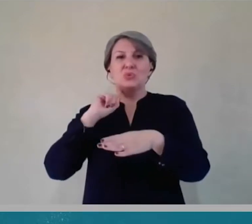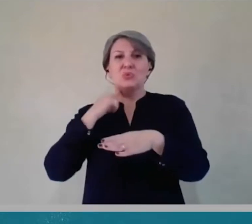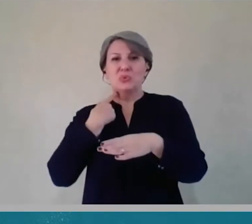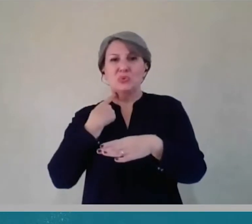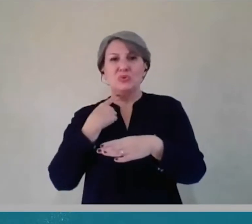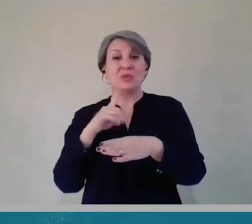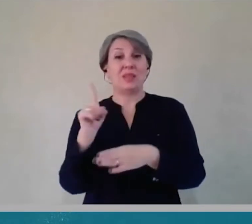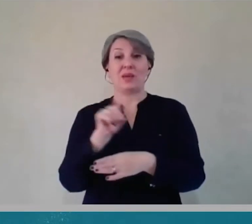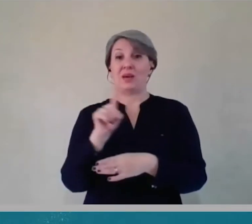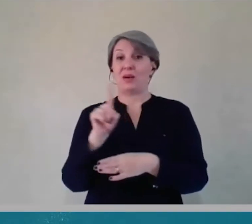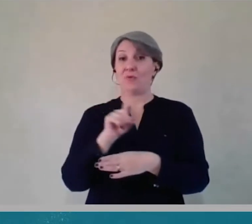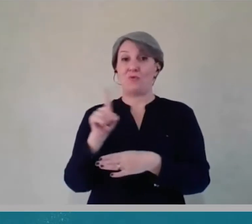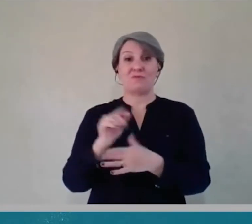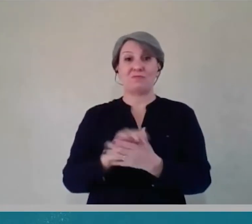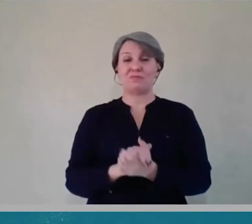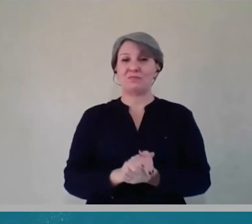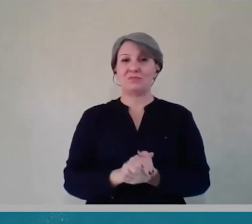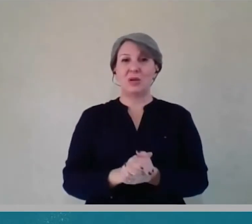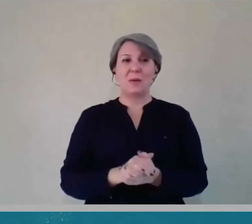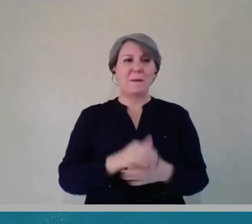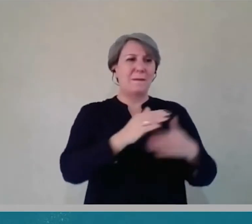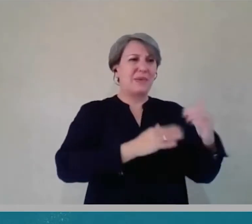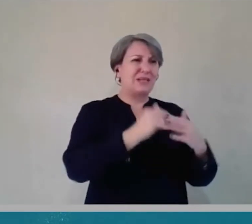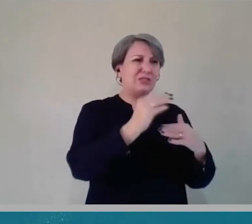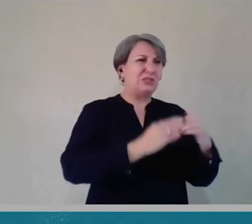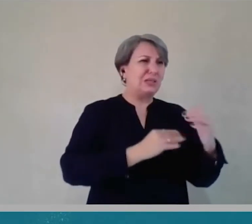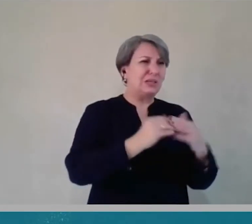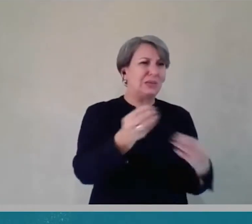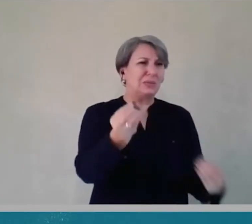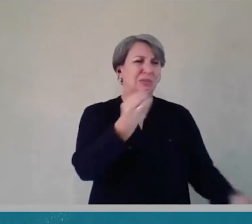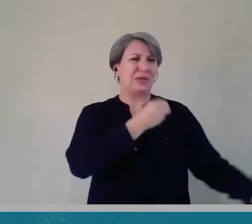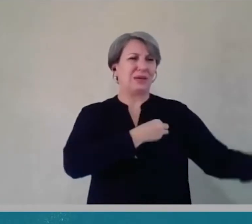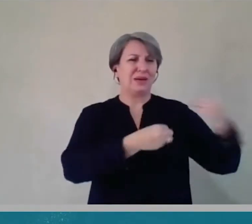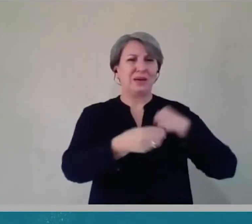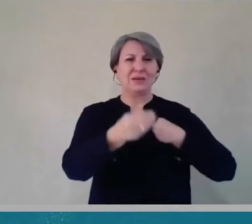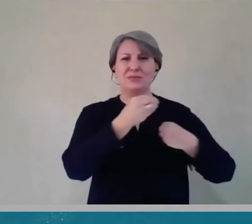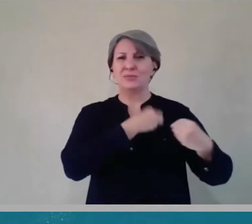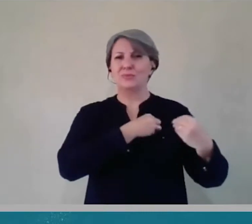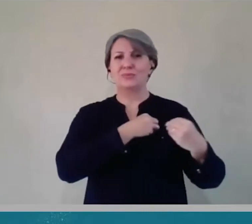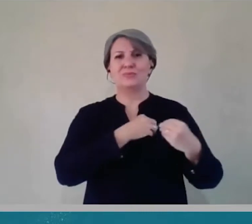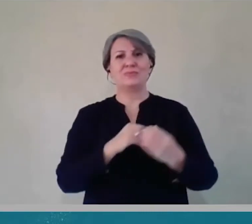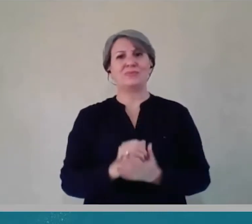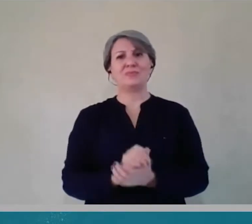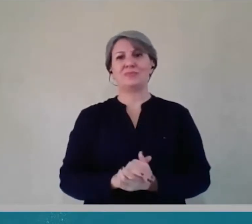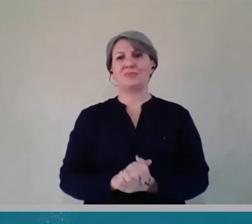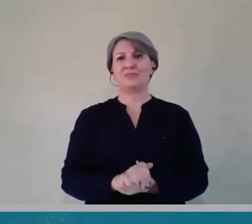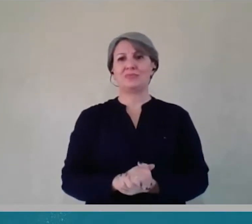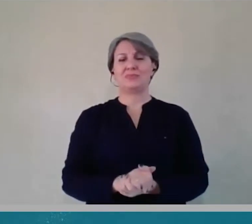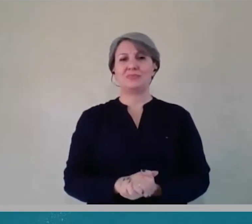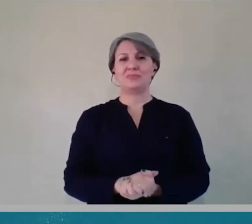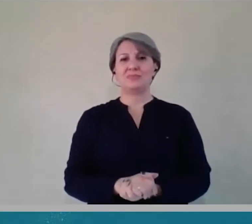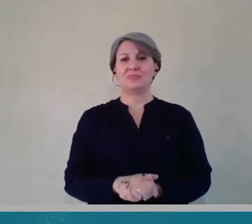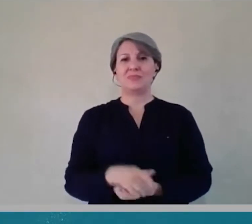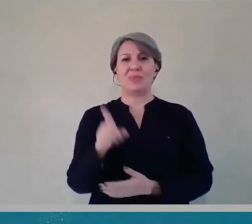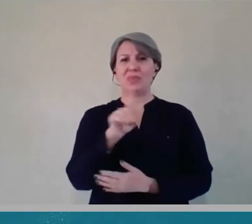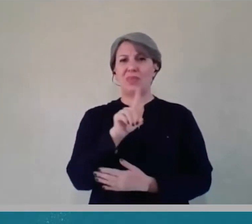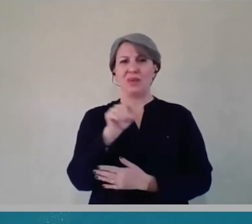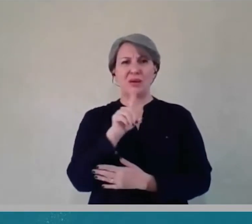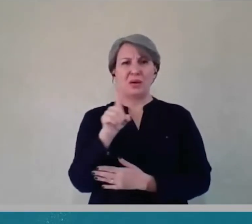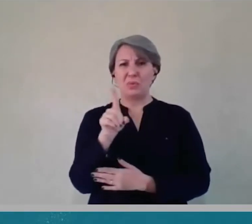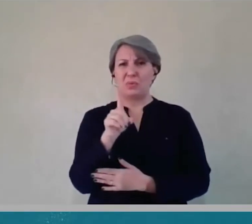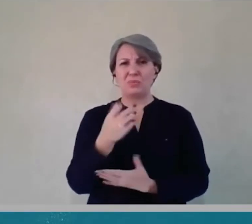fome. Não alimente, não se disponha para alimentar a sua